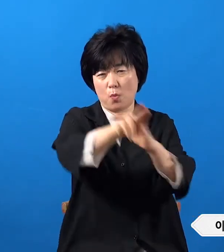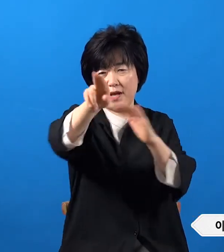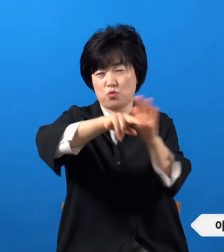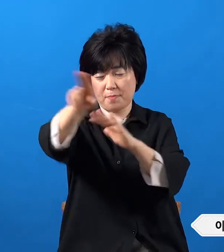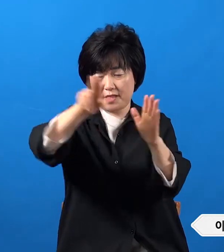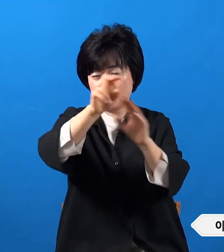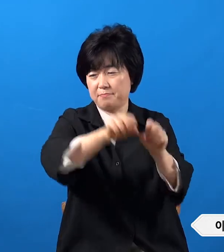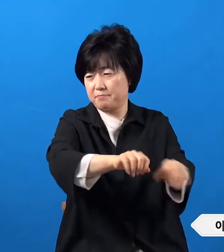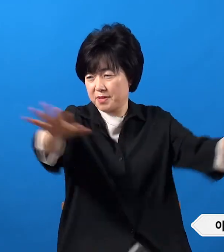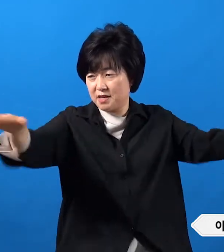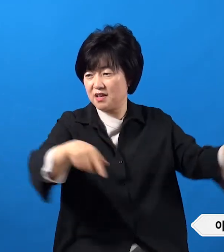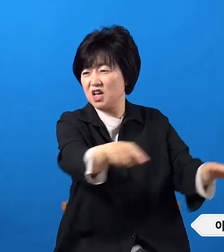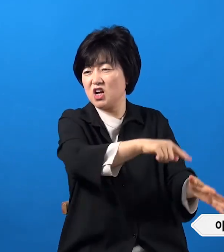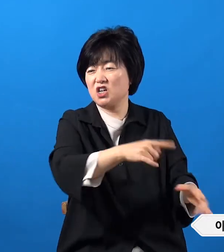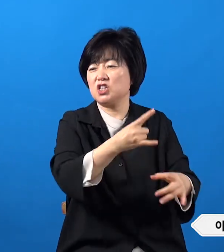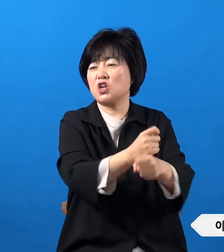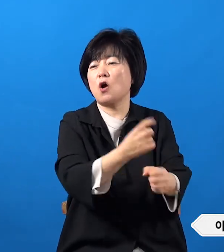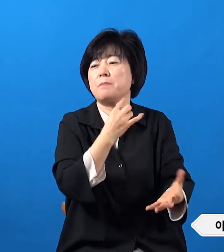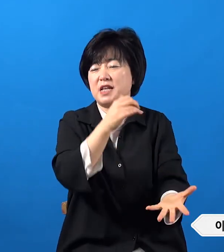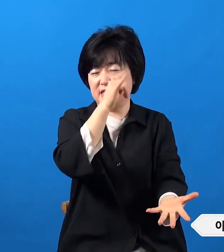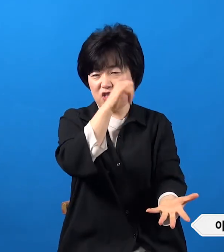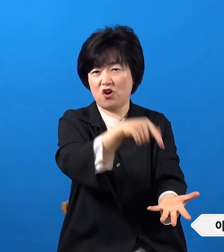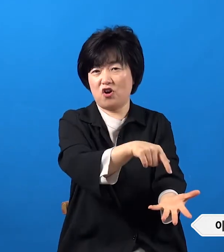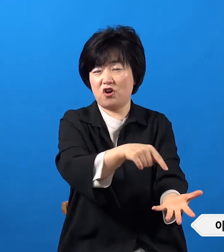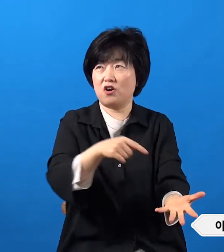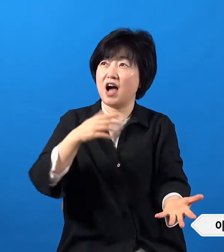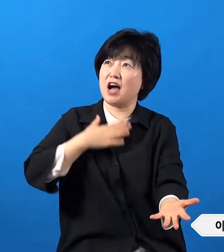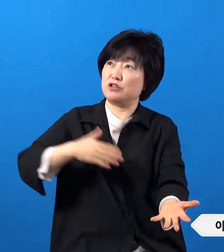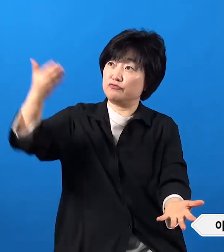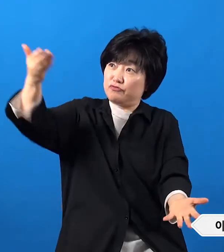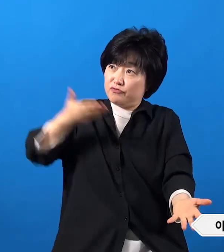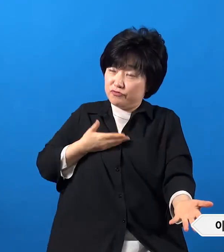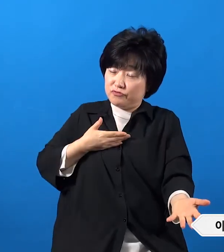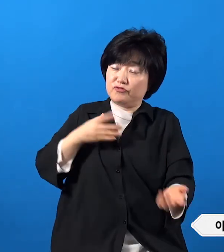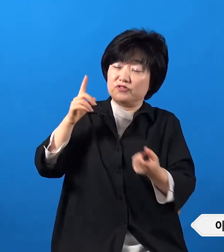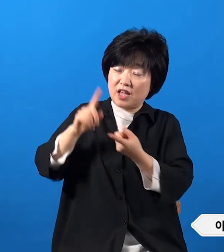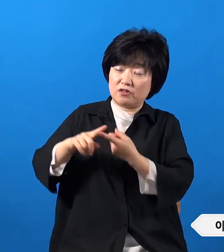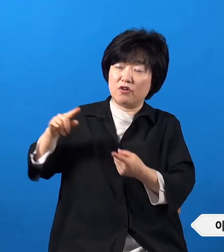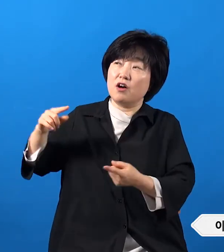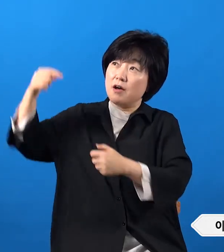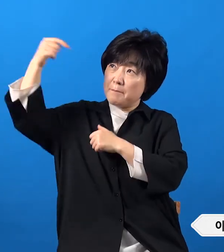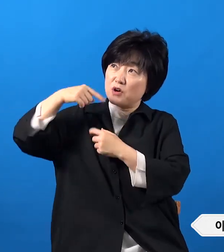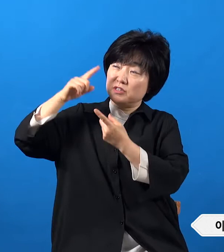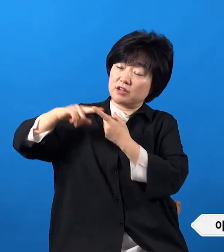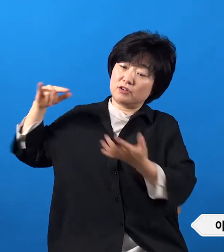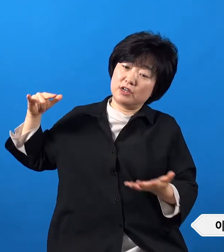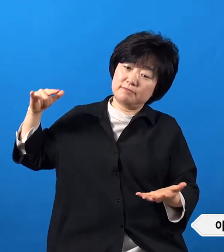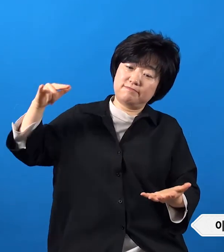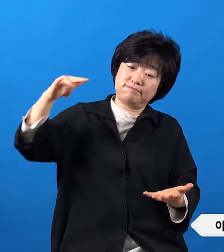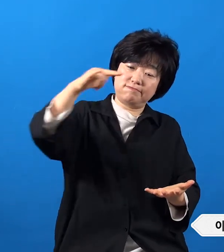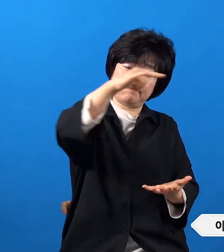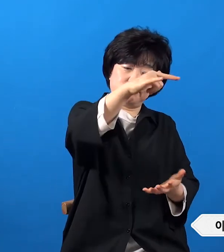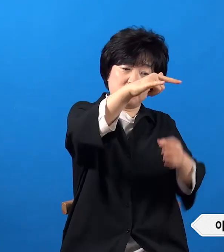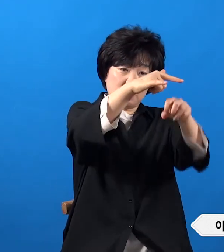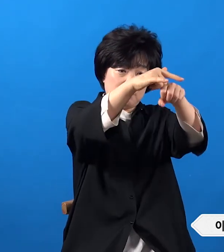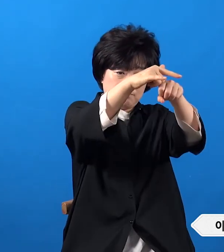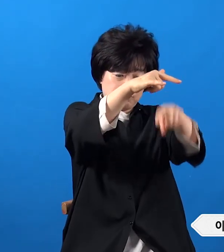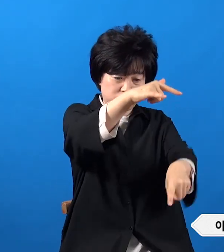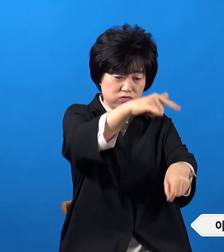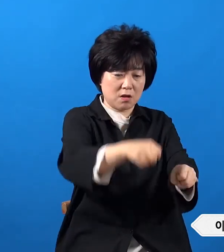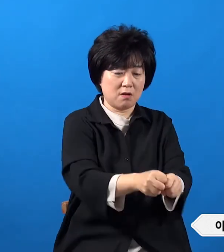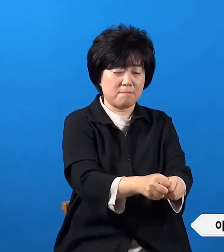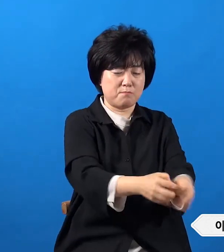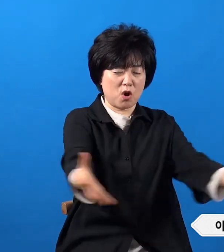그는 안심하고 그 마을에 네이팜 탄을 투척합니다. 적들이 연거했던 마을은 깨끗이